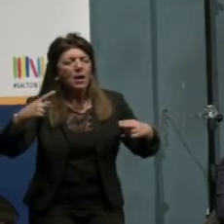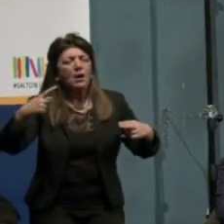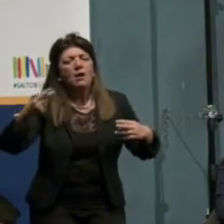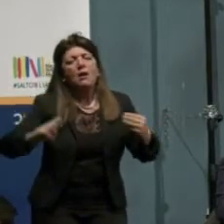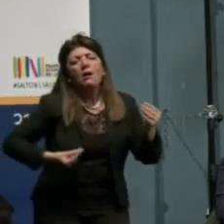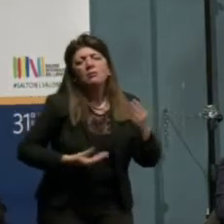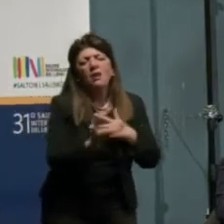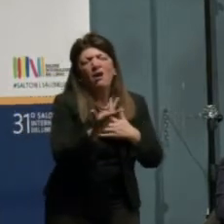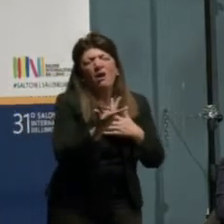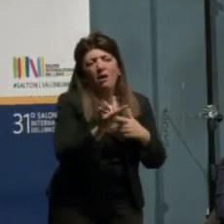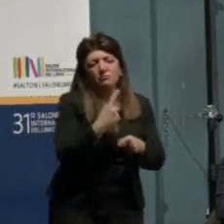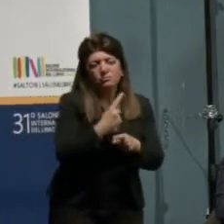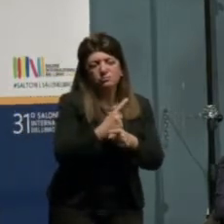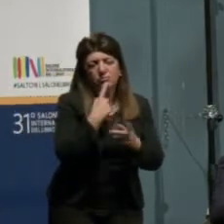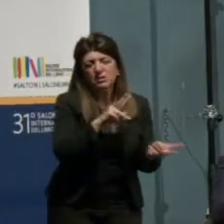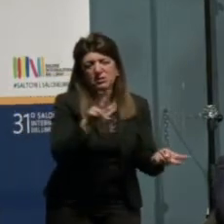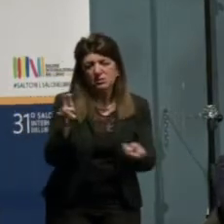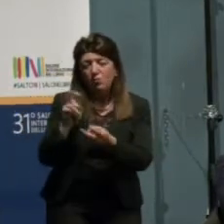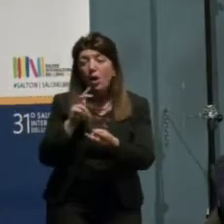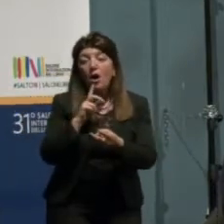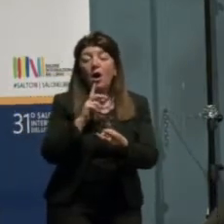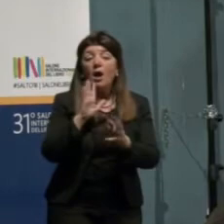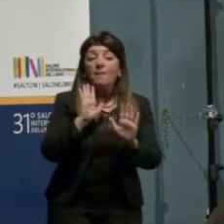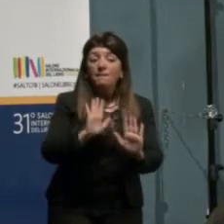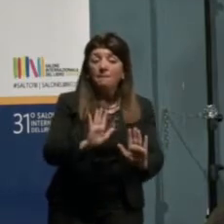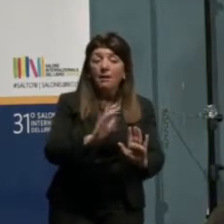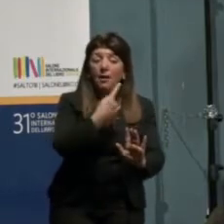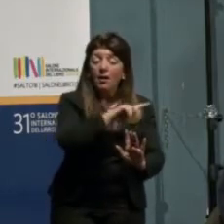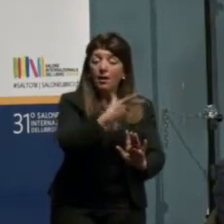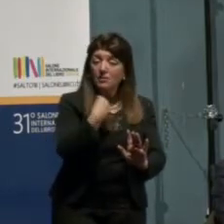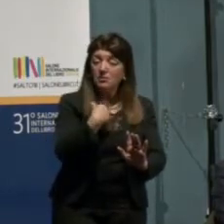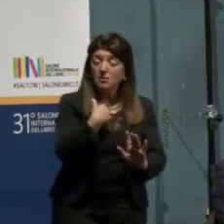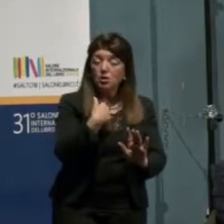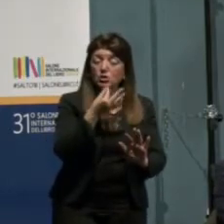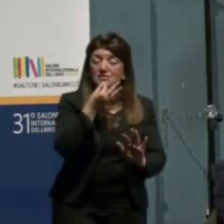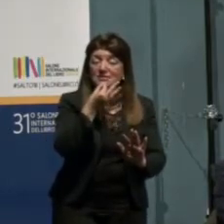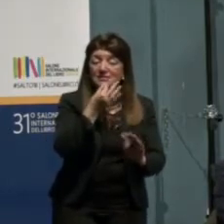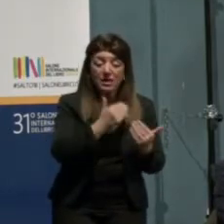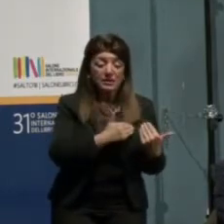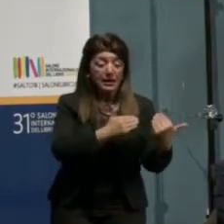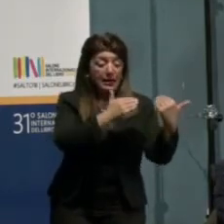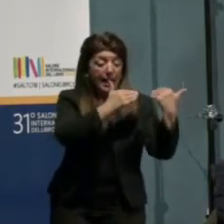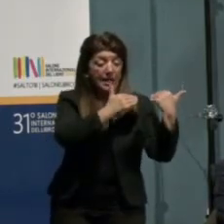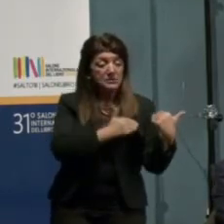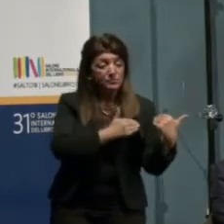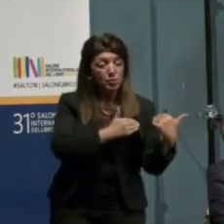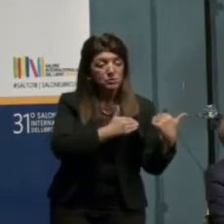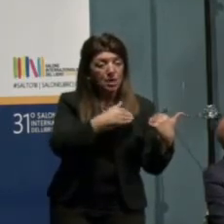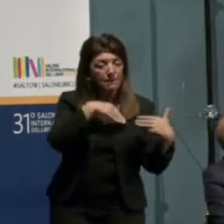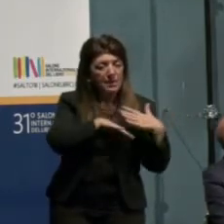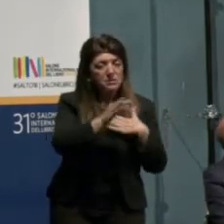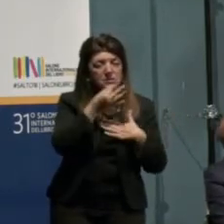strumentalità ma soprattutto quello che ci ha detto sul senso di responsabilità ha parlato di casi drammatici